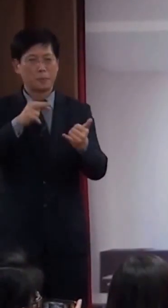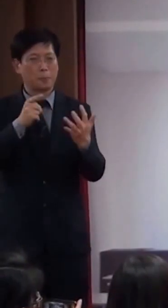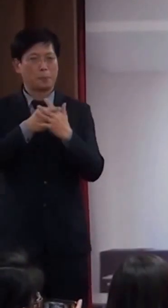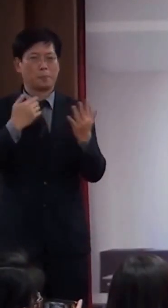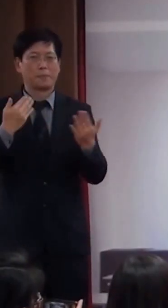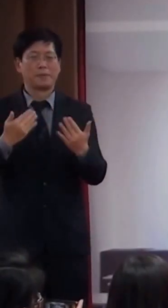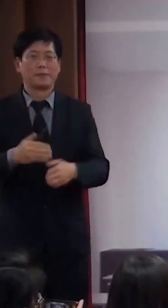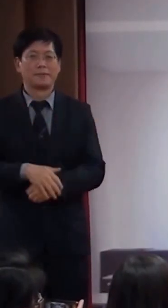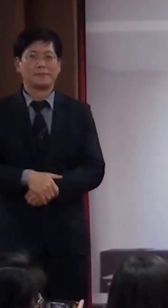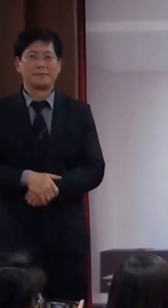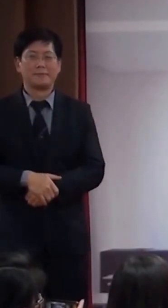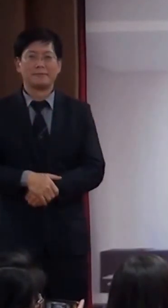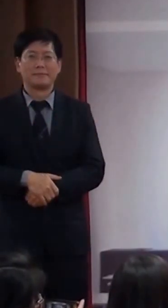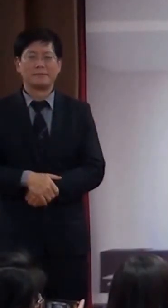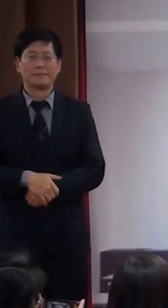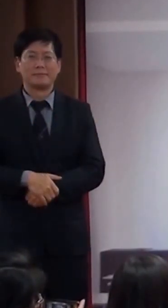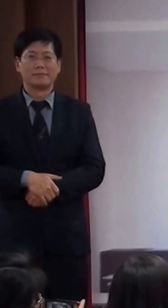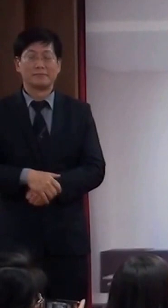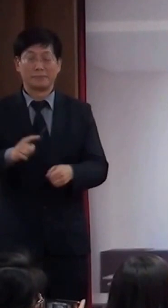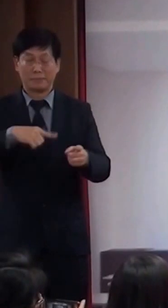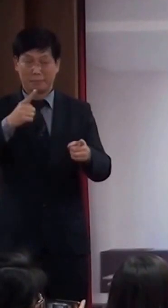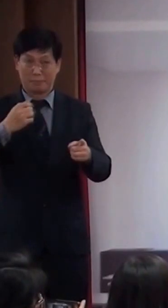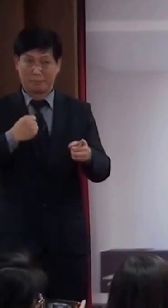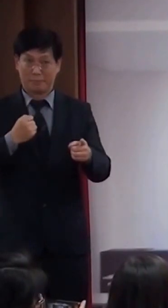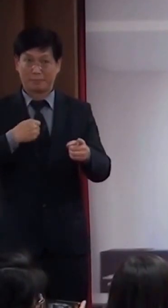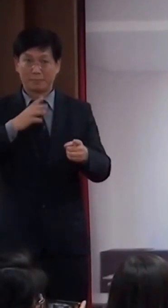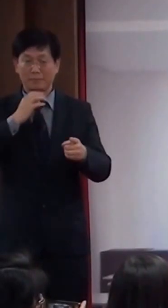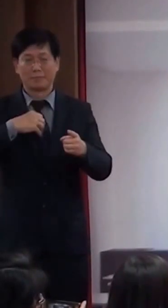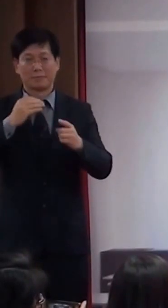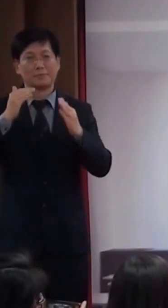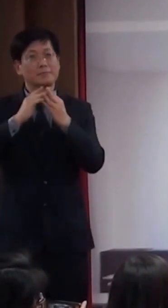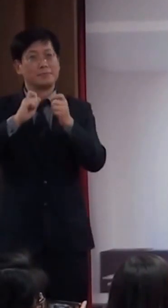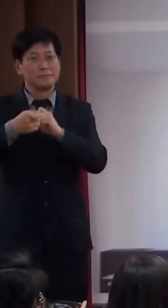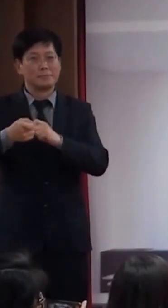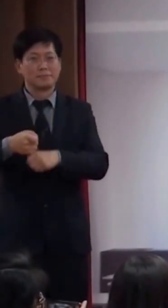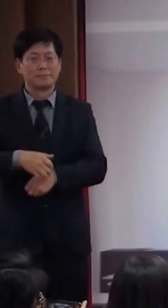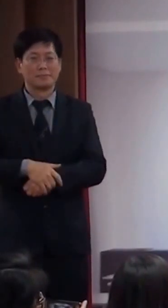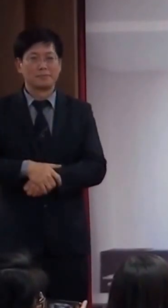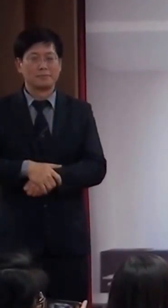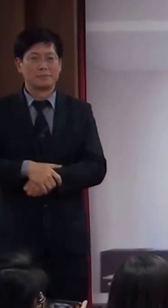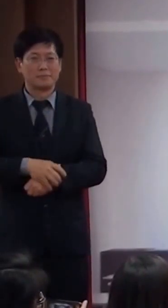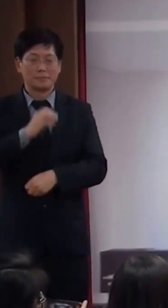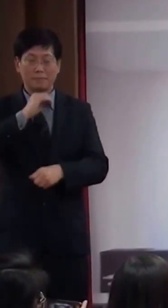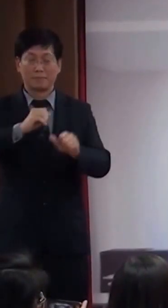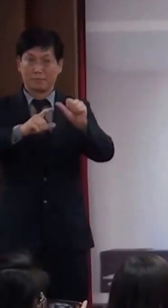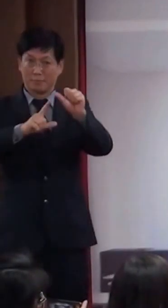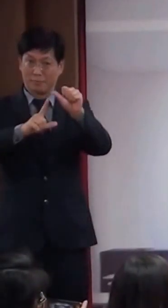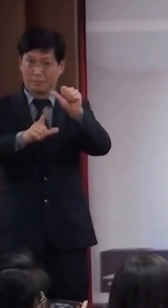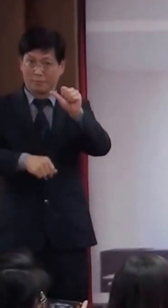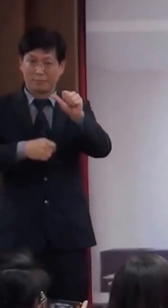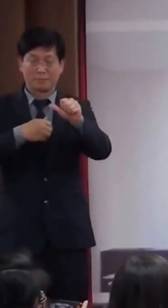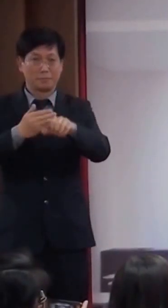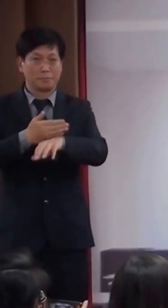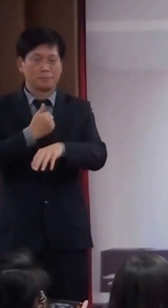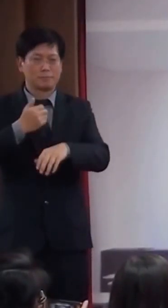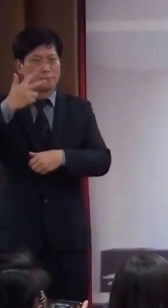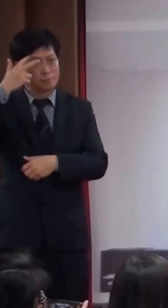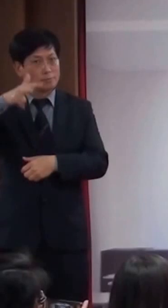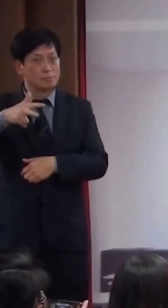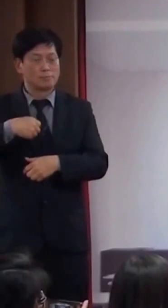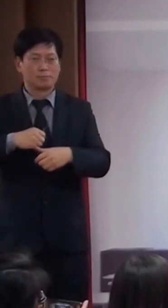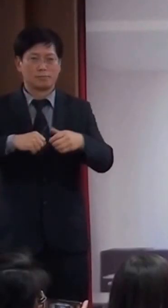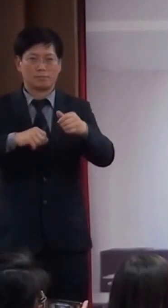解。各位知道我们房屋税呢从下个月就下个礼拜